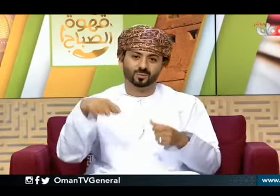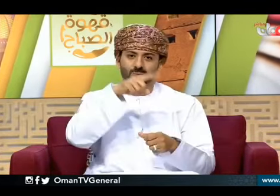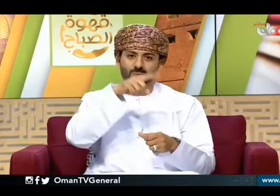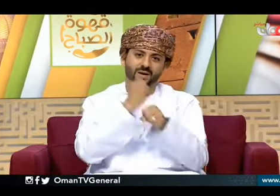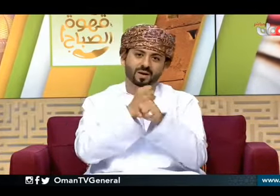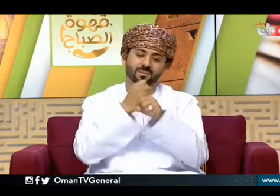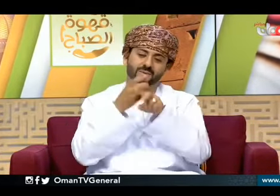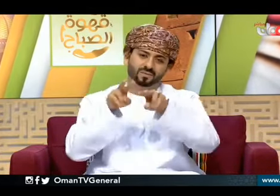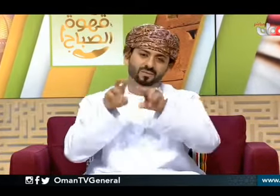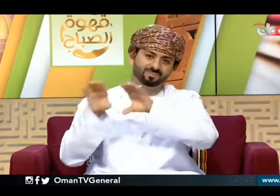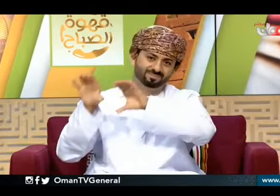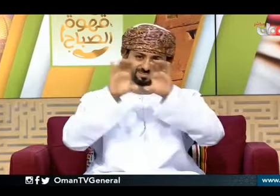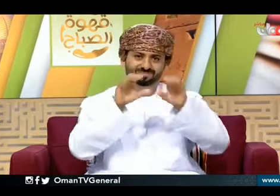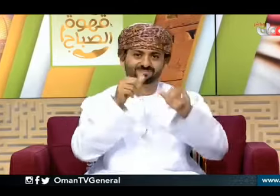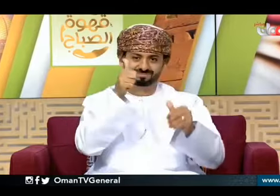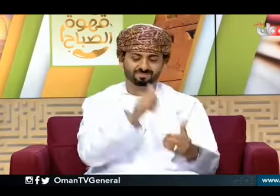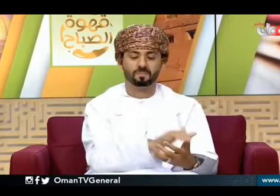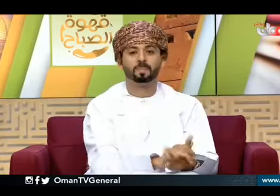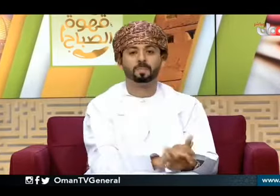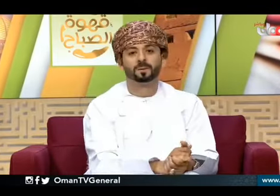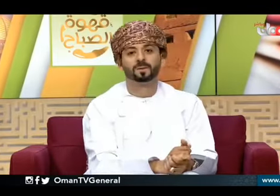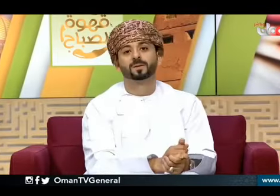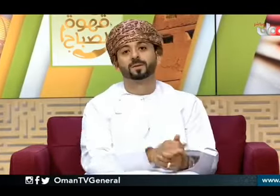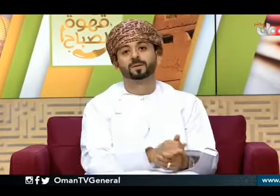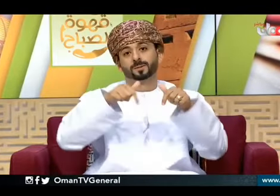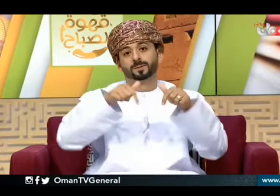بإذن الله تعالى، وأن يحفظ الجميع.